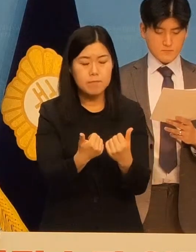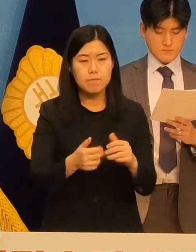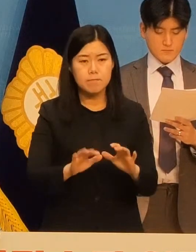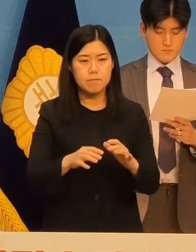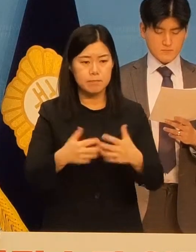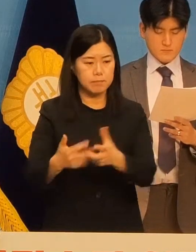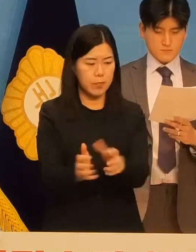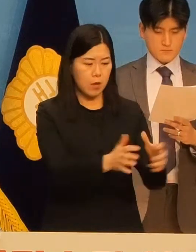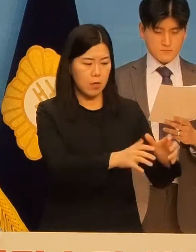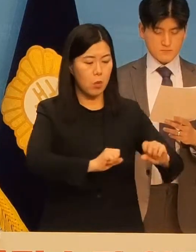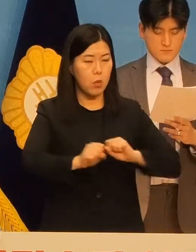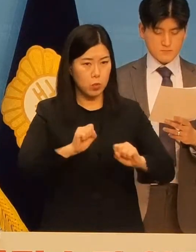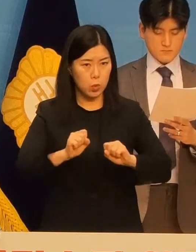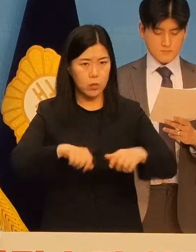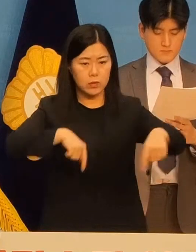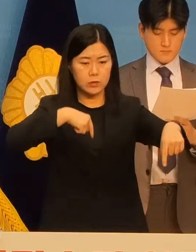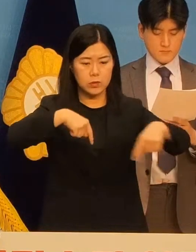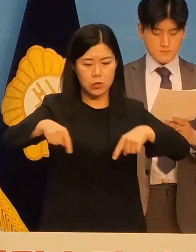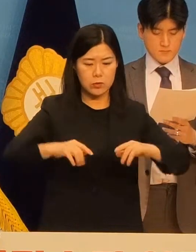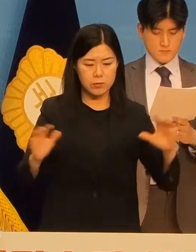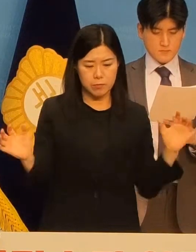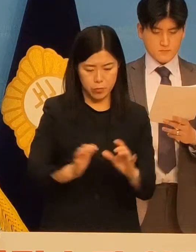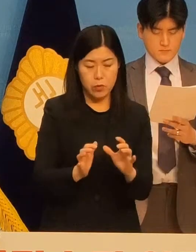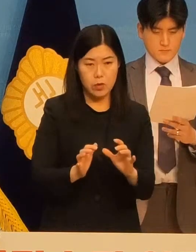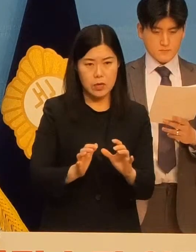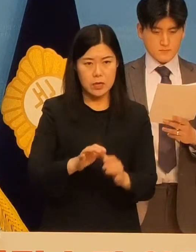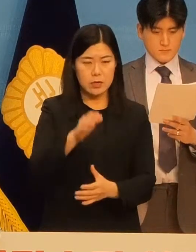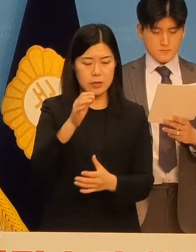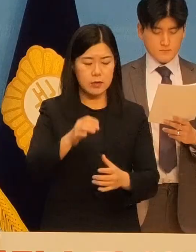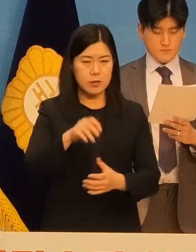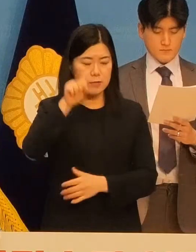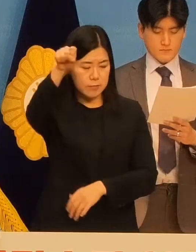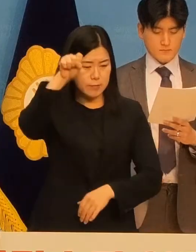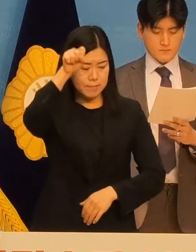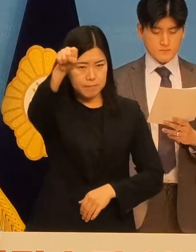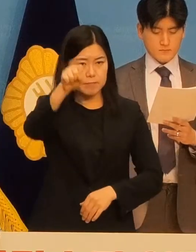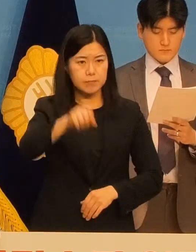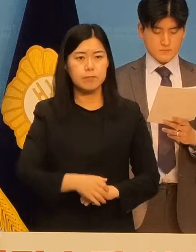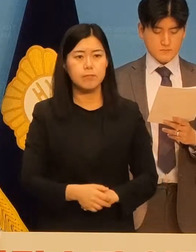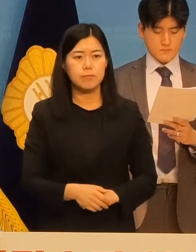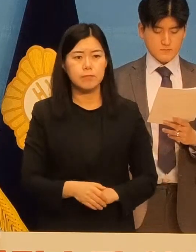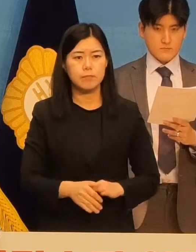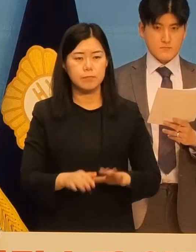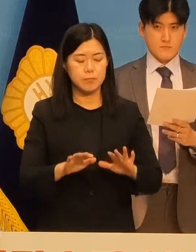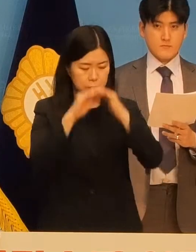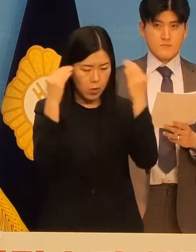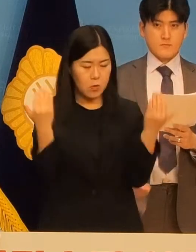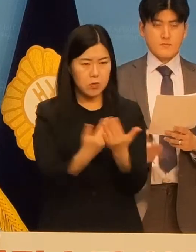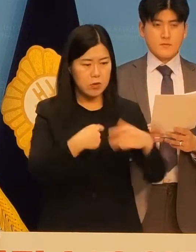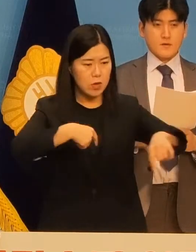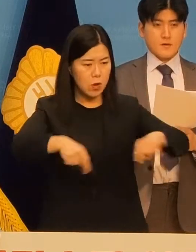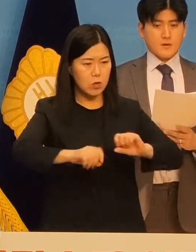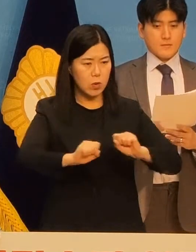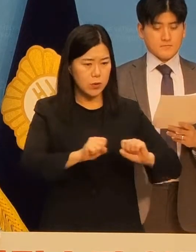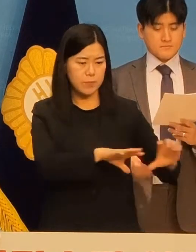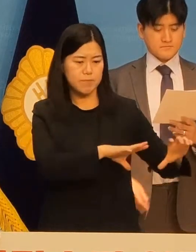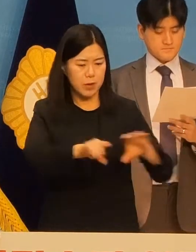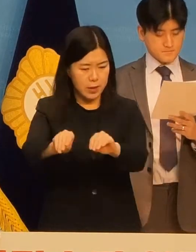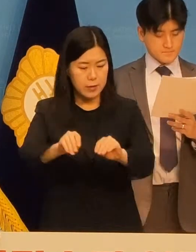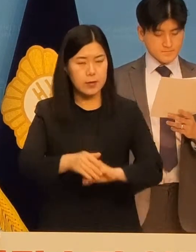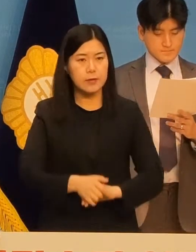정당의 활동과 정치적 결사, 집회, 시위 등 일체의 정치활동을